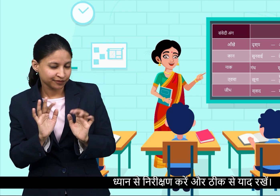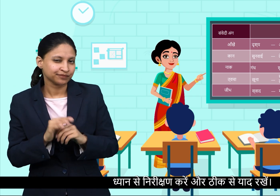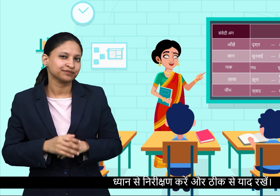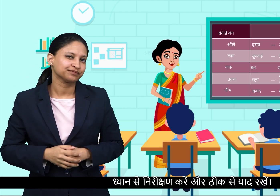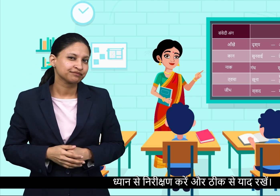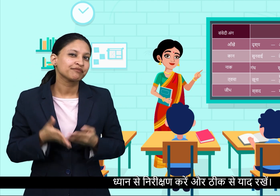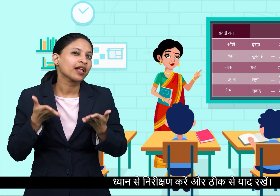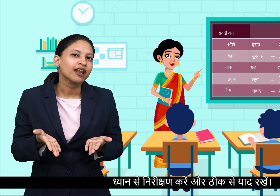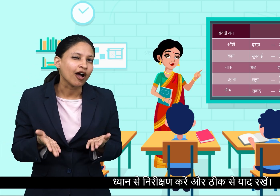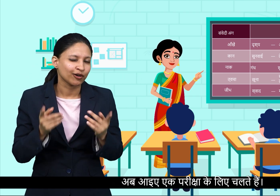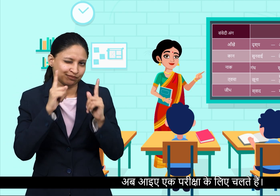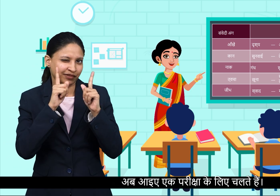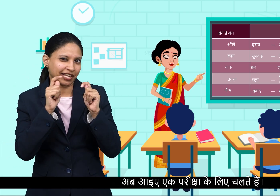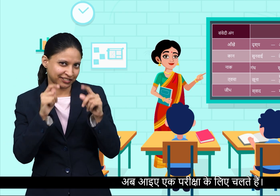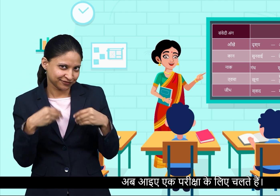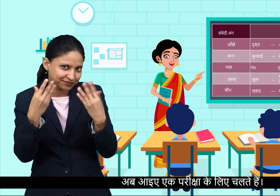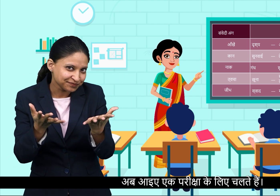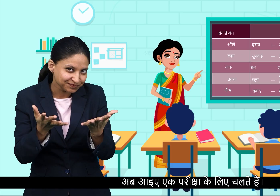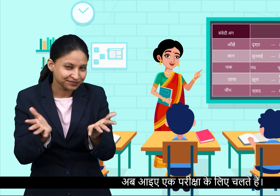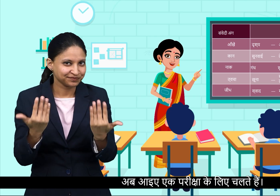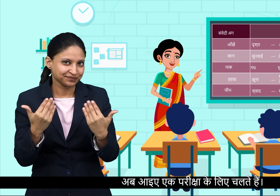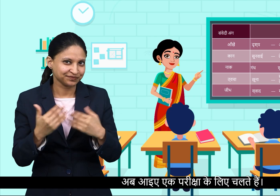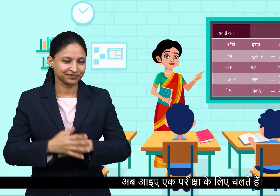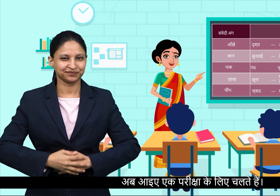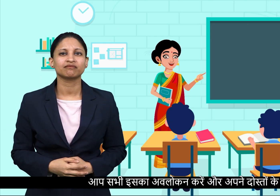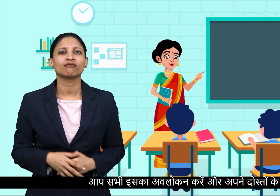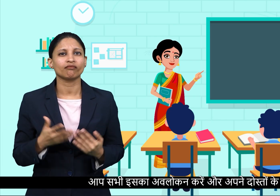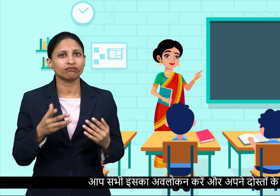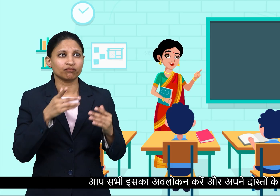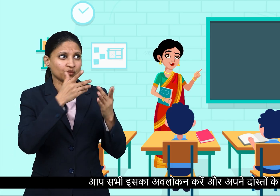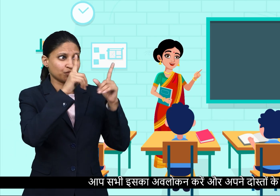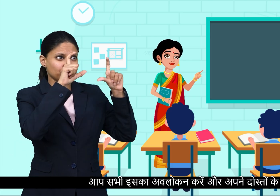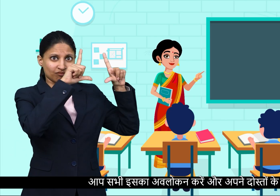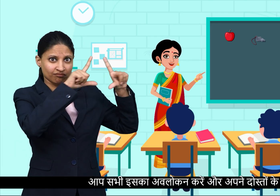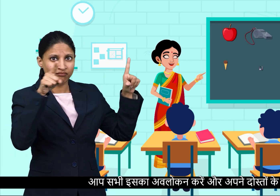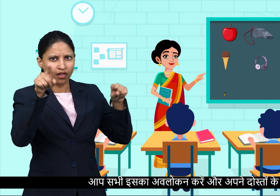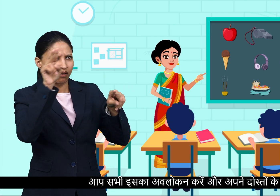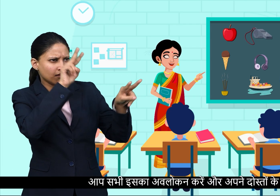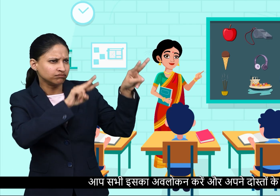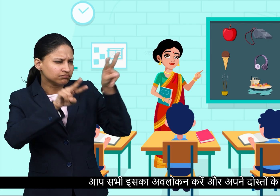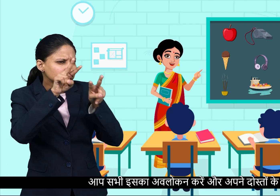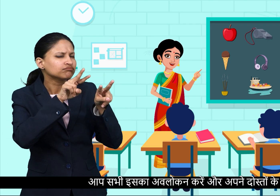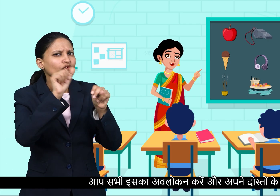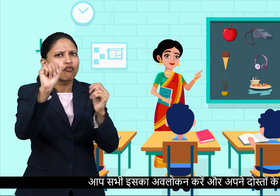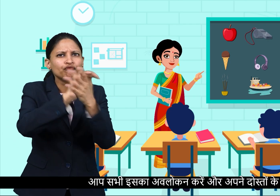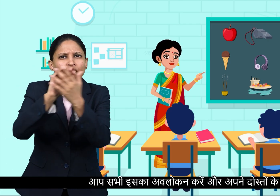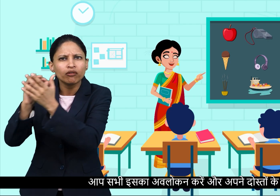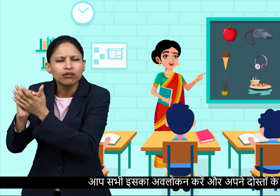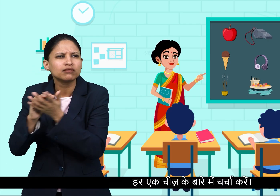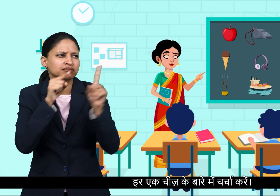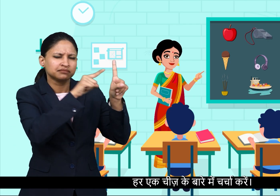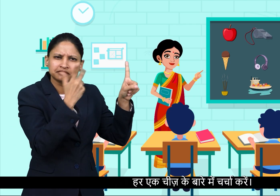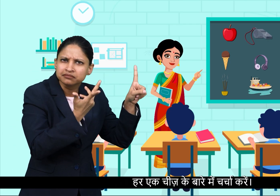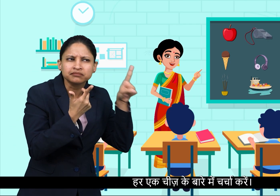करें। अब आइए एक परीक्षा के लिए चलते हैं। आप सभी इसका अवलोकन करें और अपने दोस्तों के